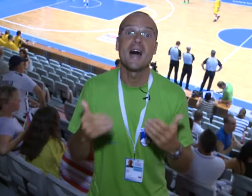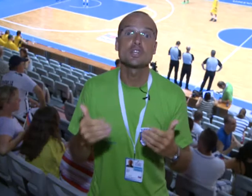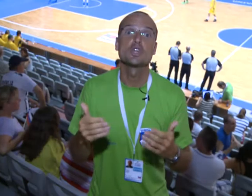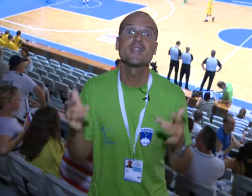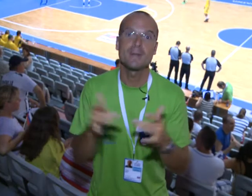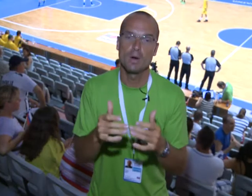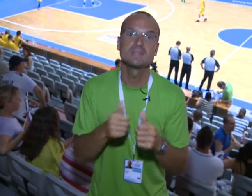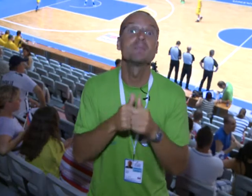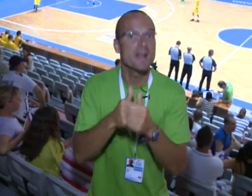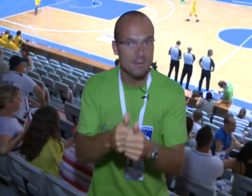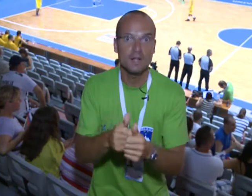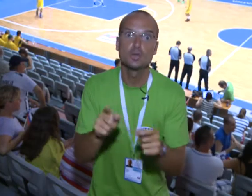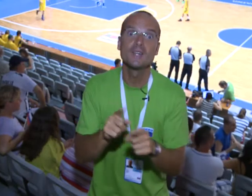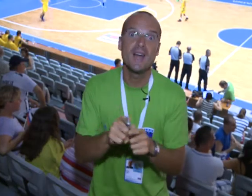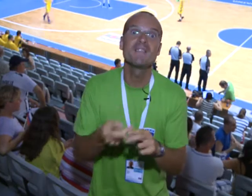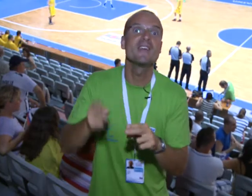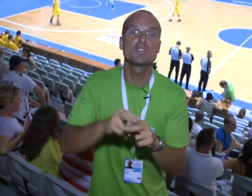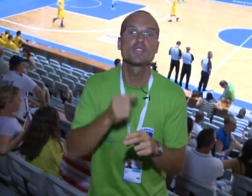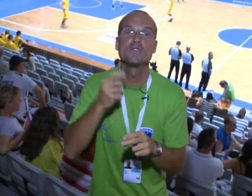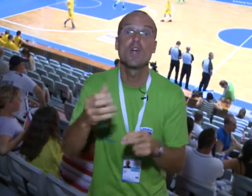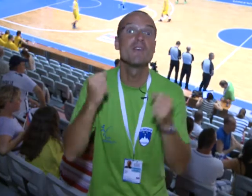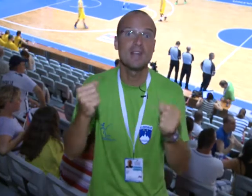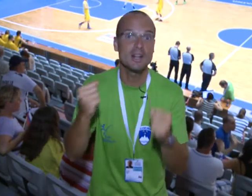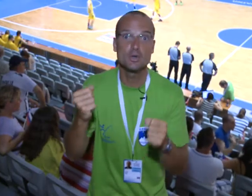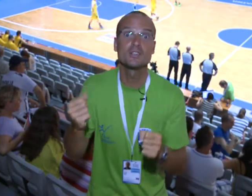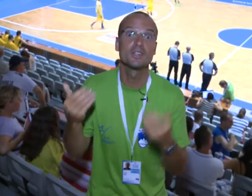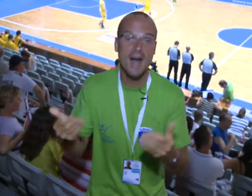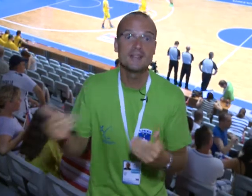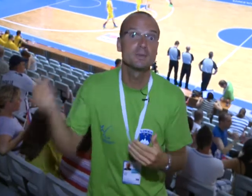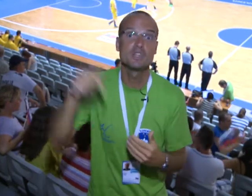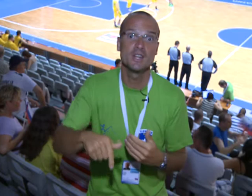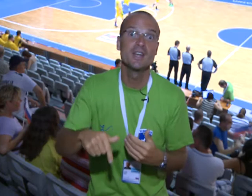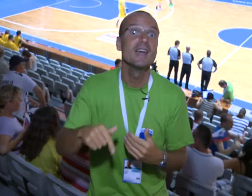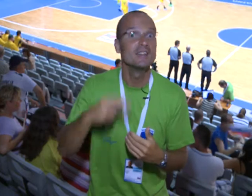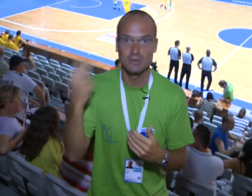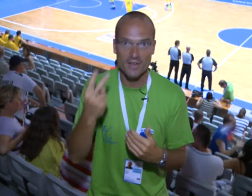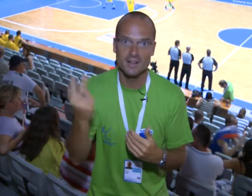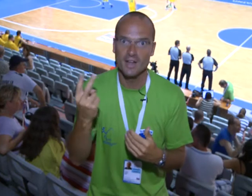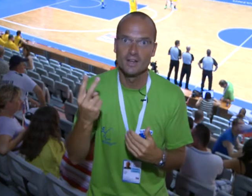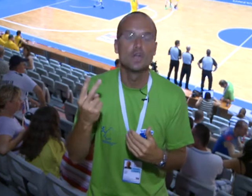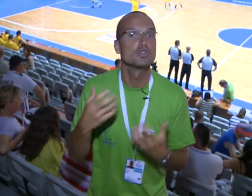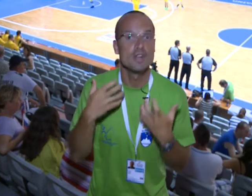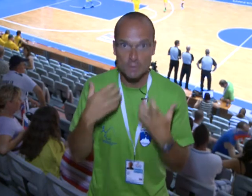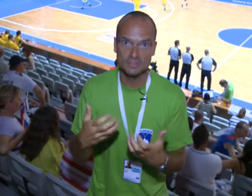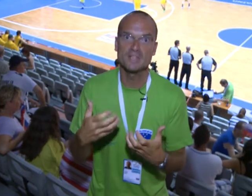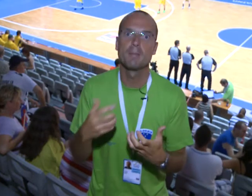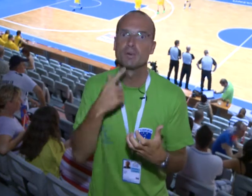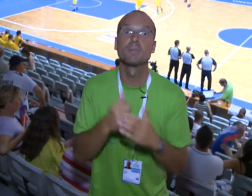Današnjo tekmo spremlja tudi kar večje število navijačev, ki so danes prišli iz Slovenije. Želimo si, da bo s